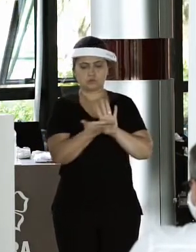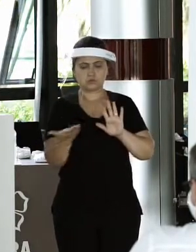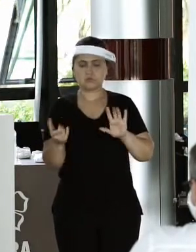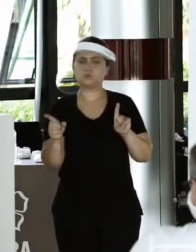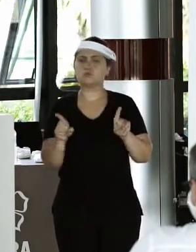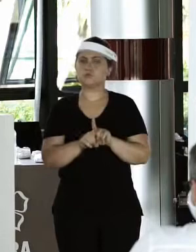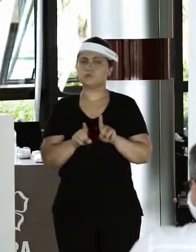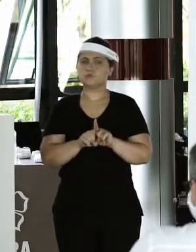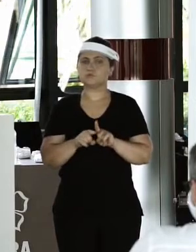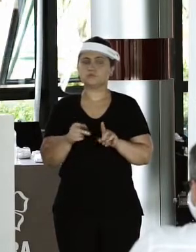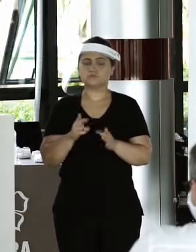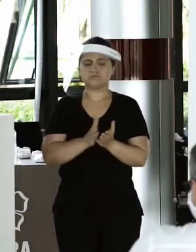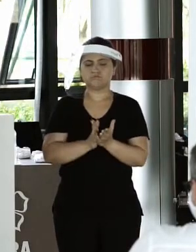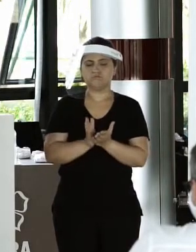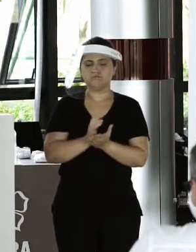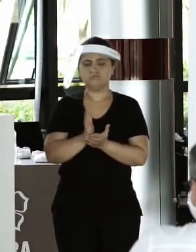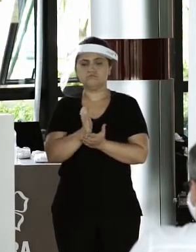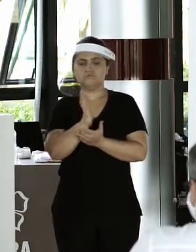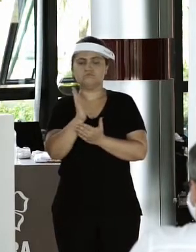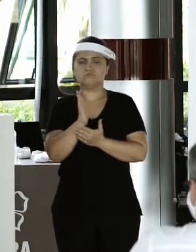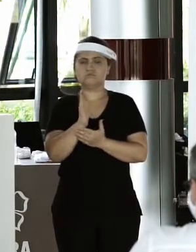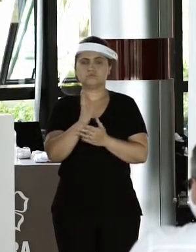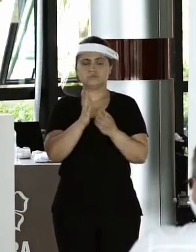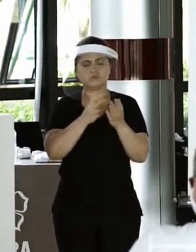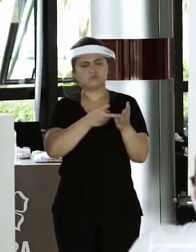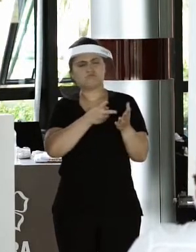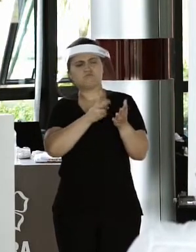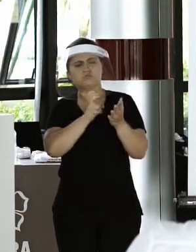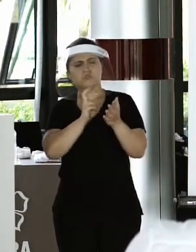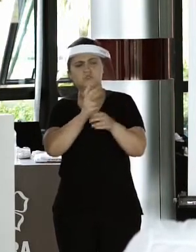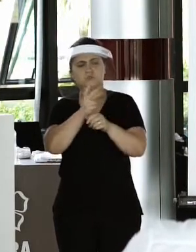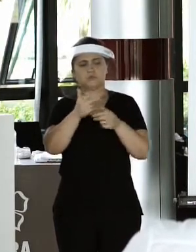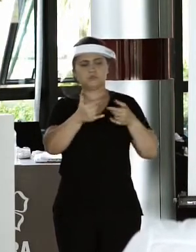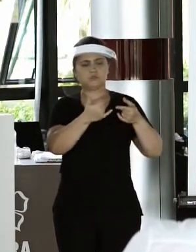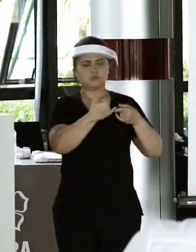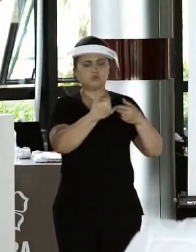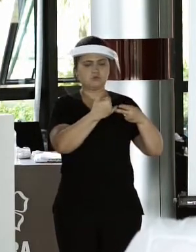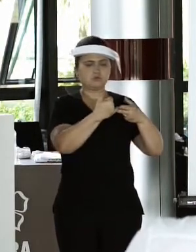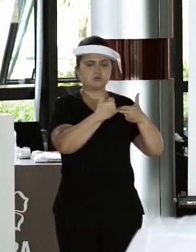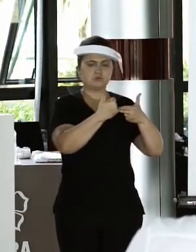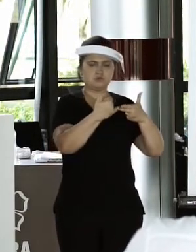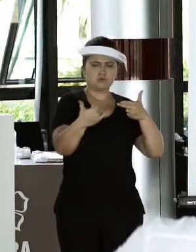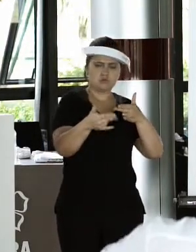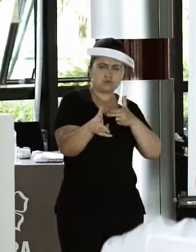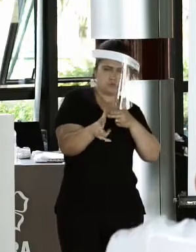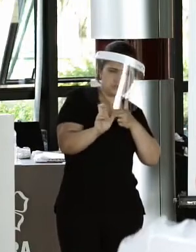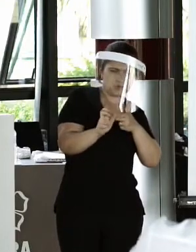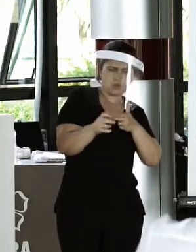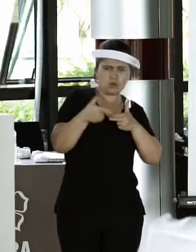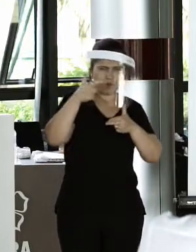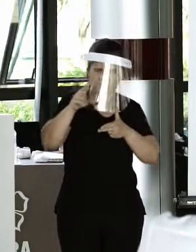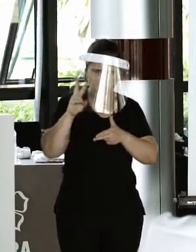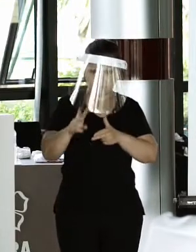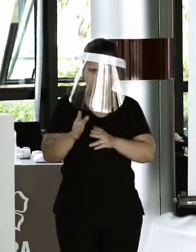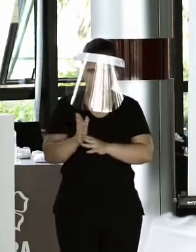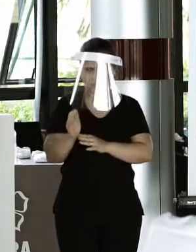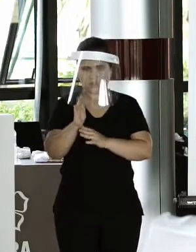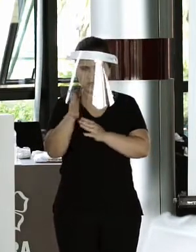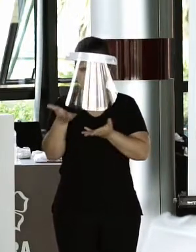também. Aqui uma fissura sendo detectada com a termografia. Olha a imagem normal. Dá para ver a fissura